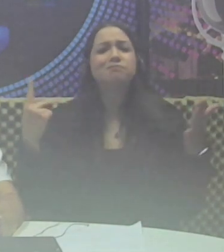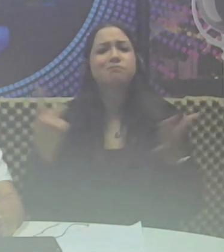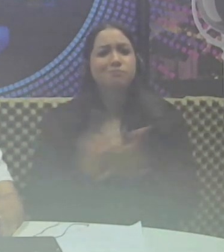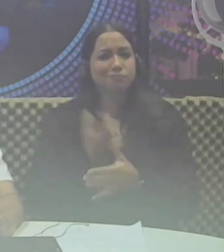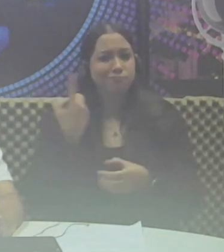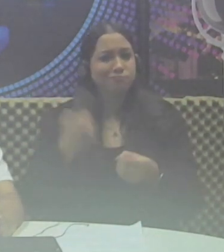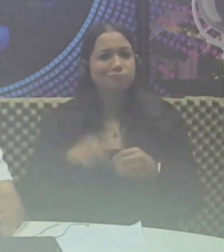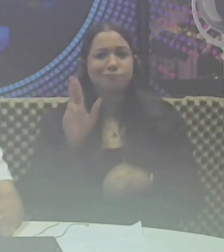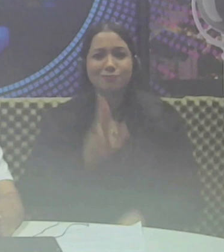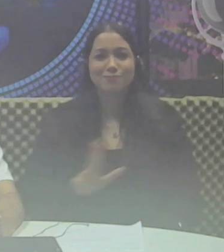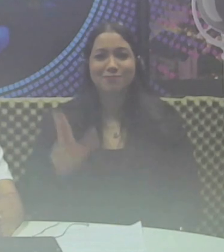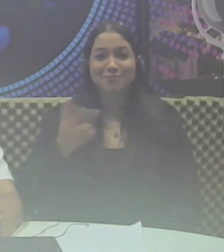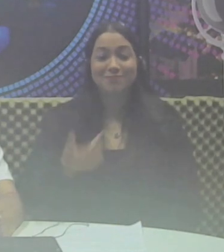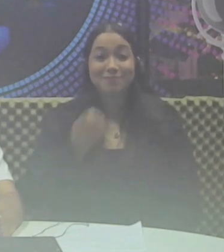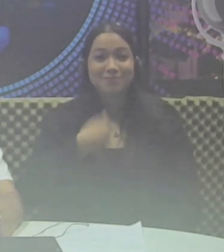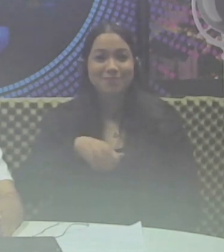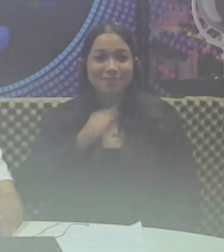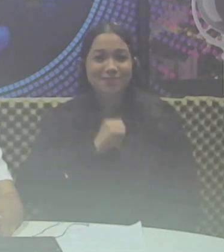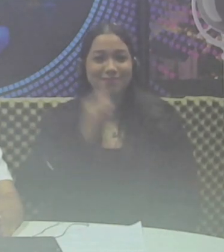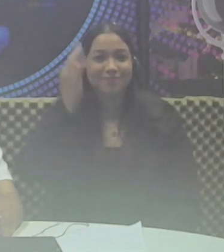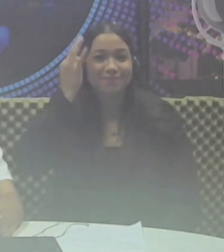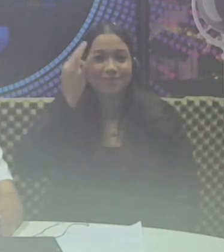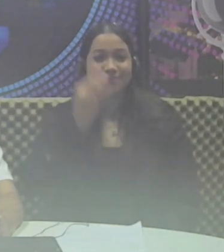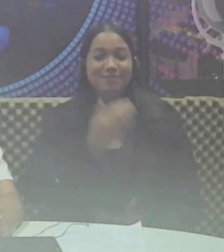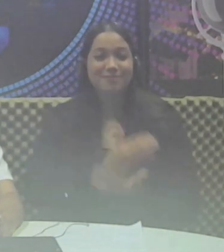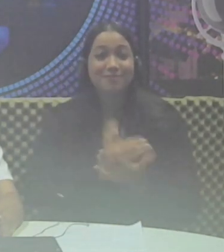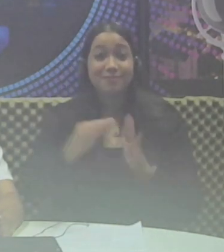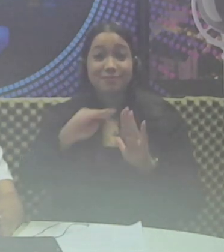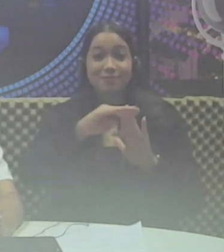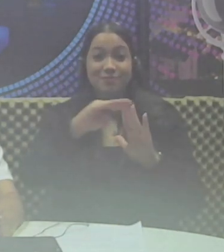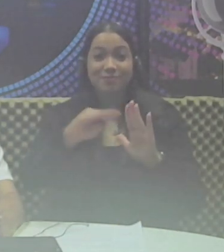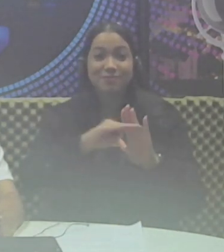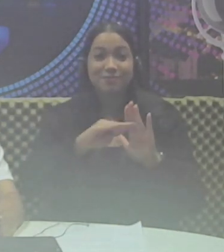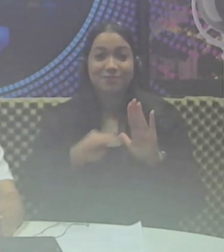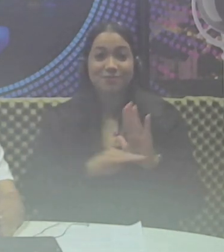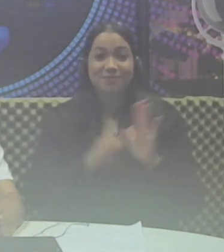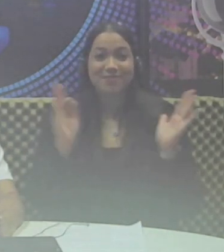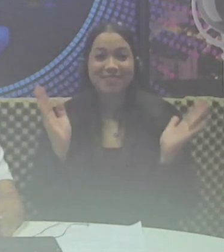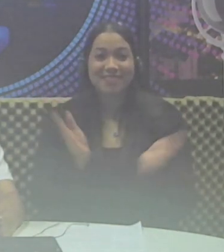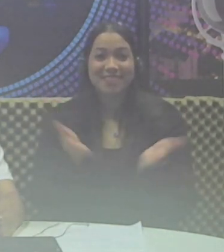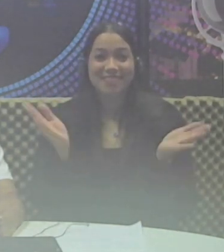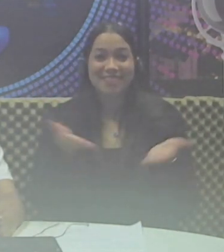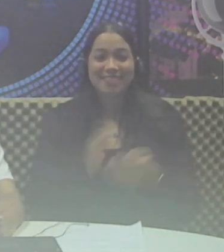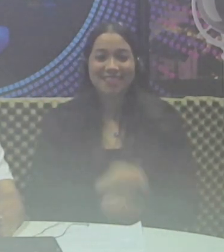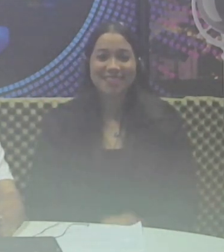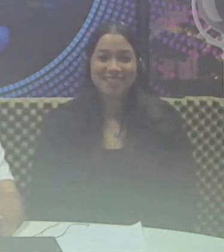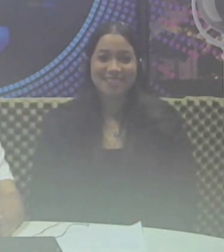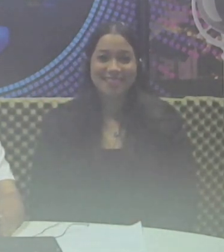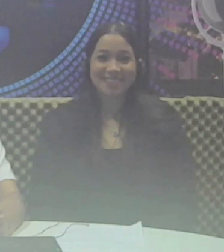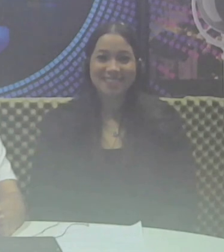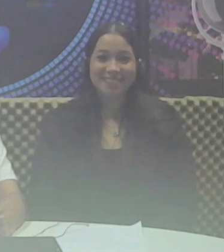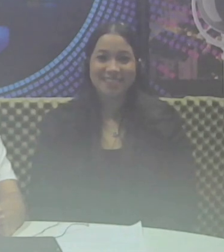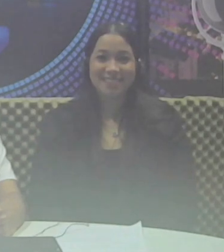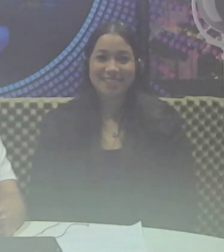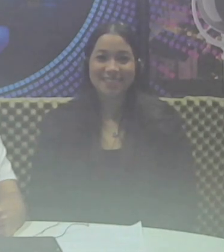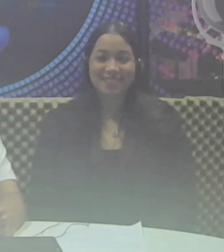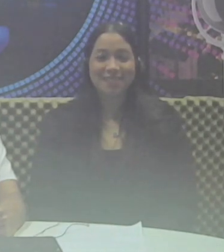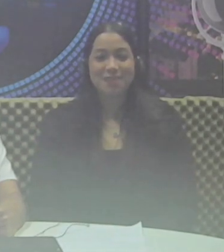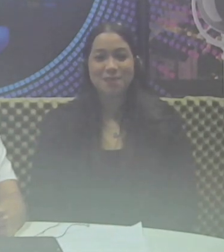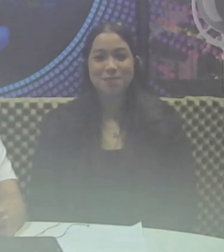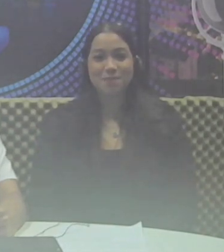fato acontece em Uberlândia. Eu sou o Fernando Cassi e começamos com os destaques da edição de hoje.